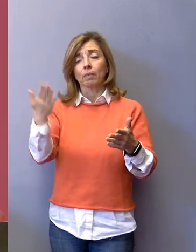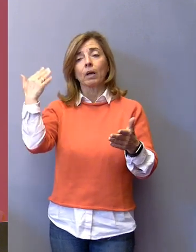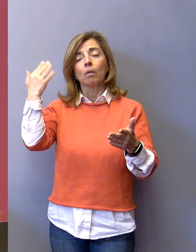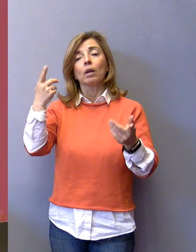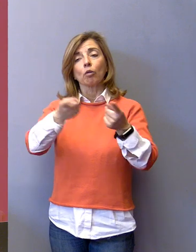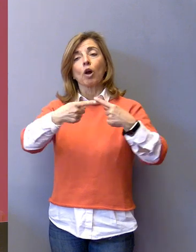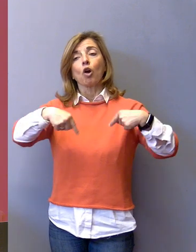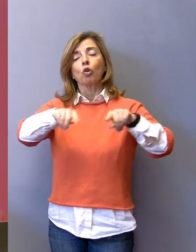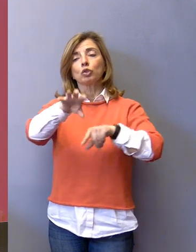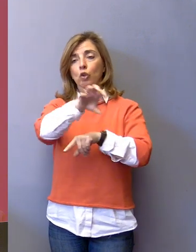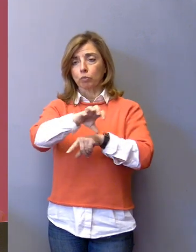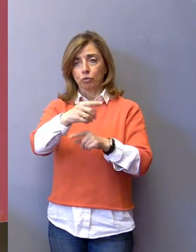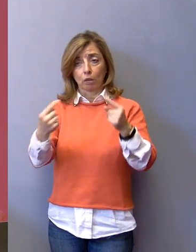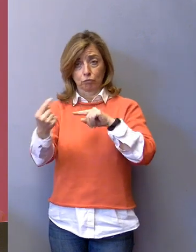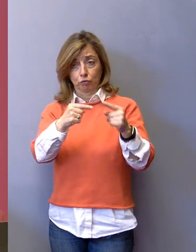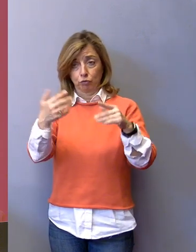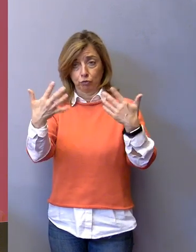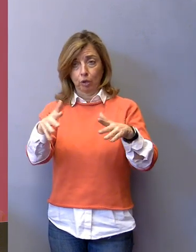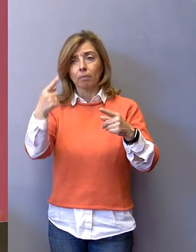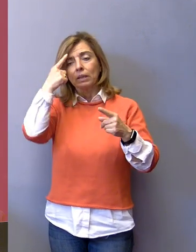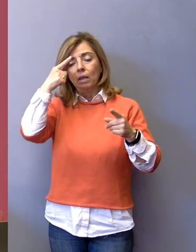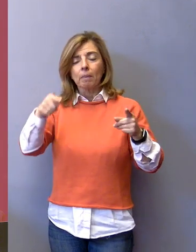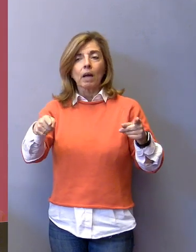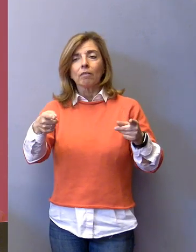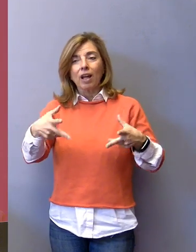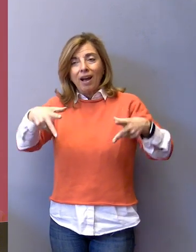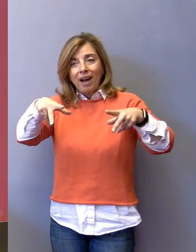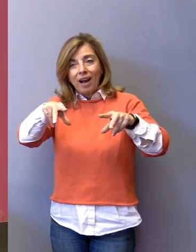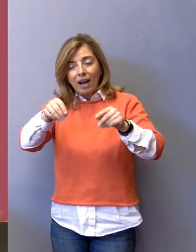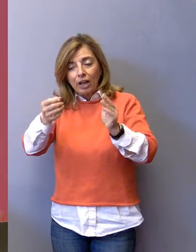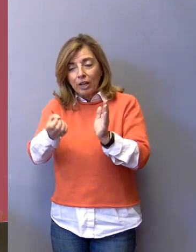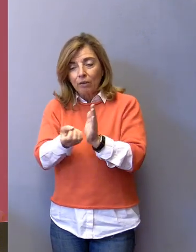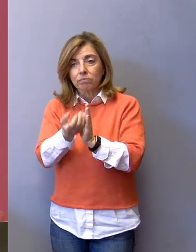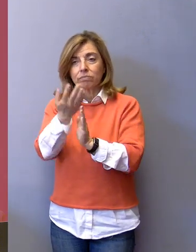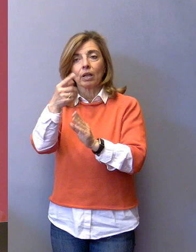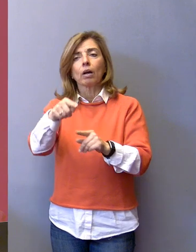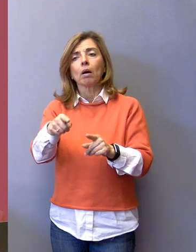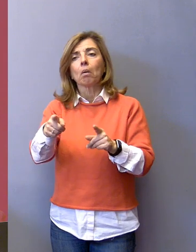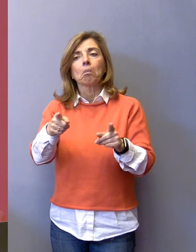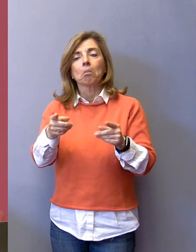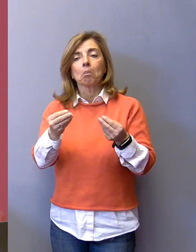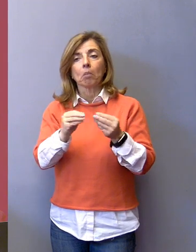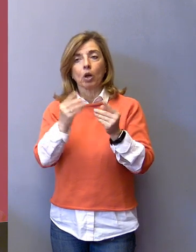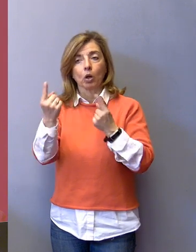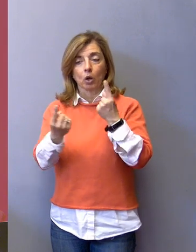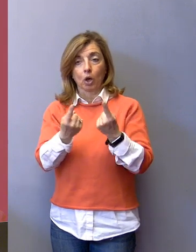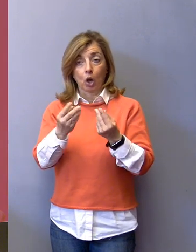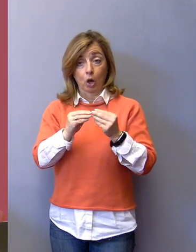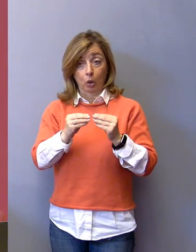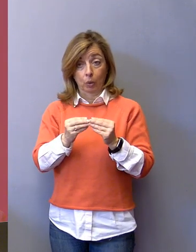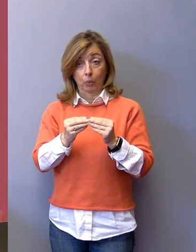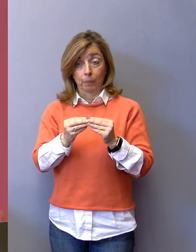Municipale a che punto è questa fase di ricostruzione del dell'area